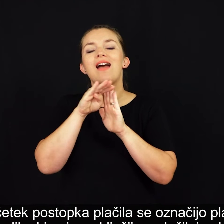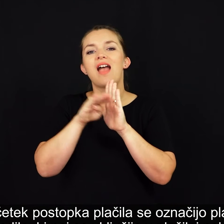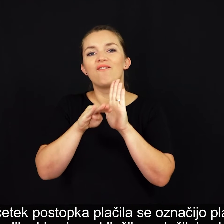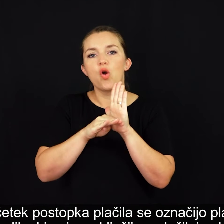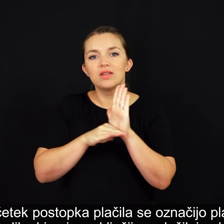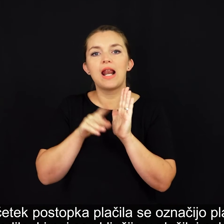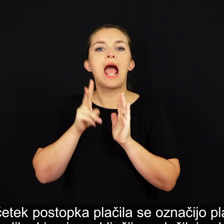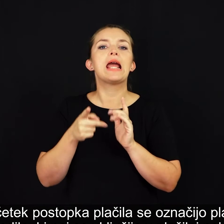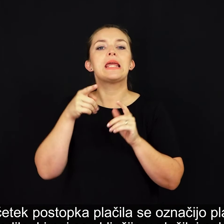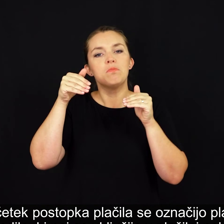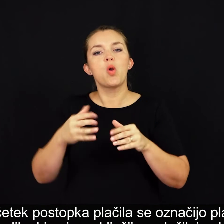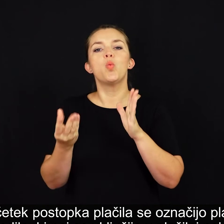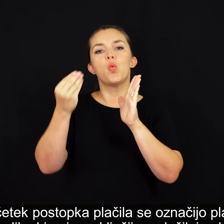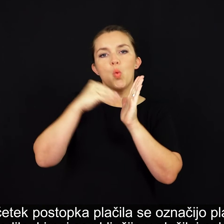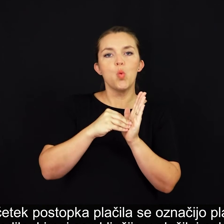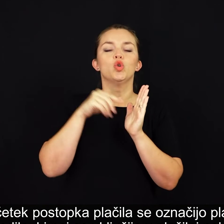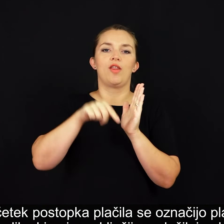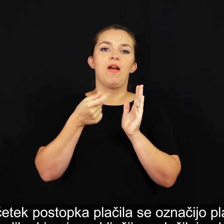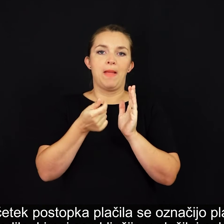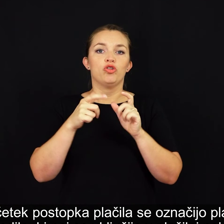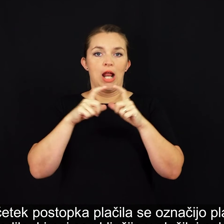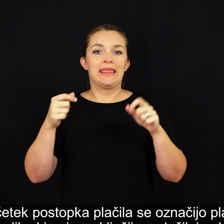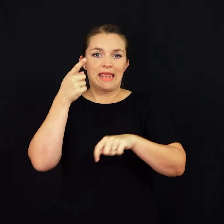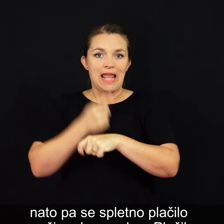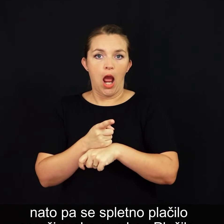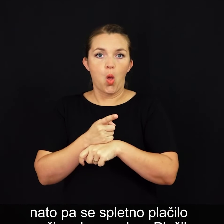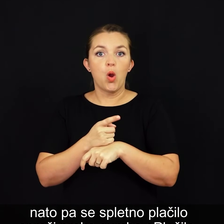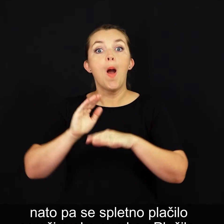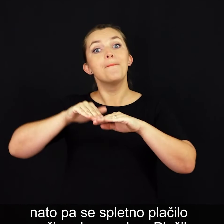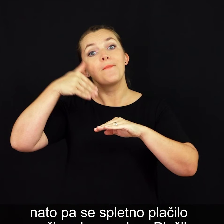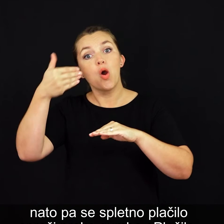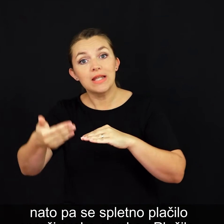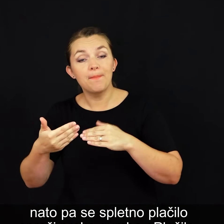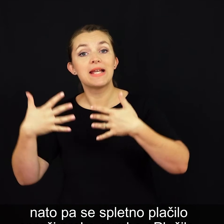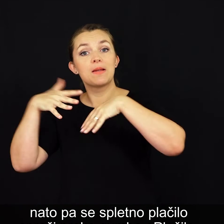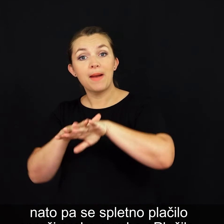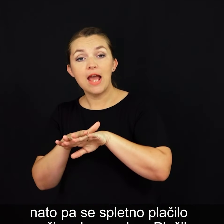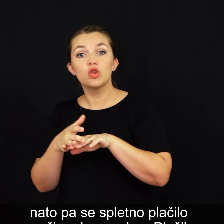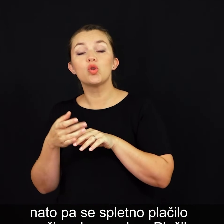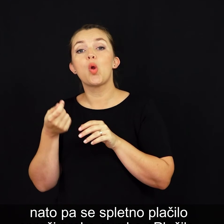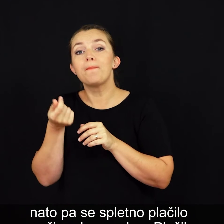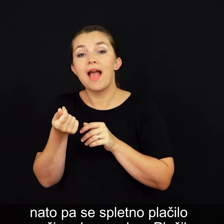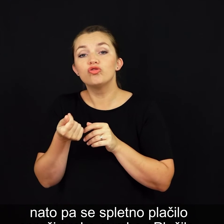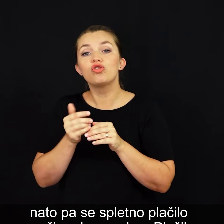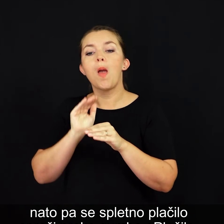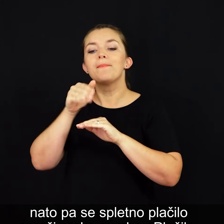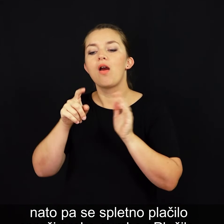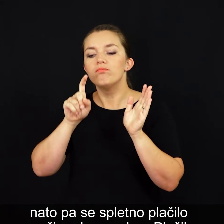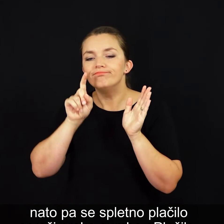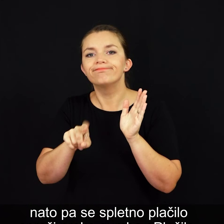navodila, ki naj se vključijo v plačilni nalog, nato pa se spletno plačilo sproži preko gumba